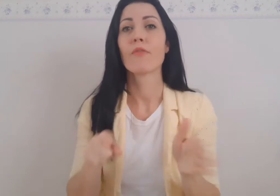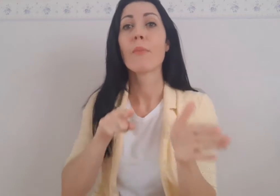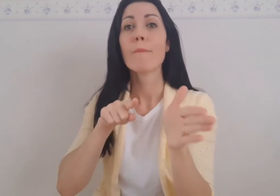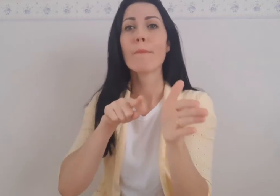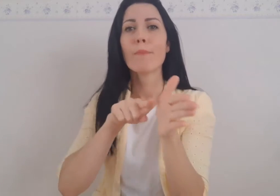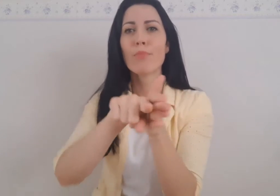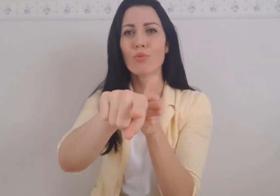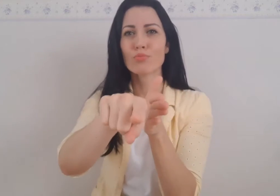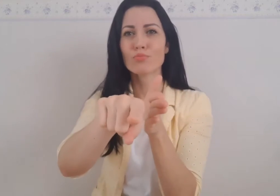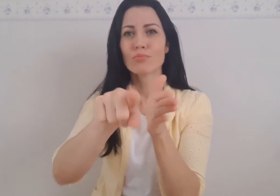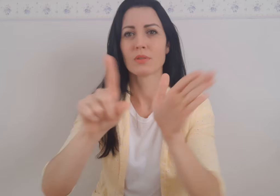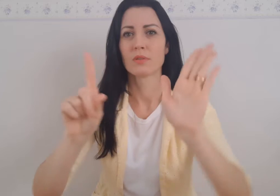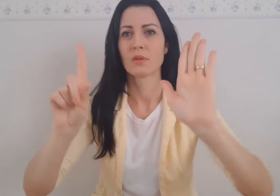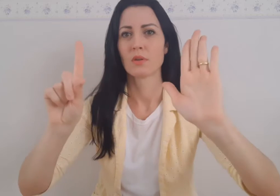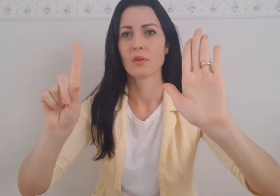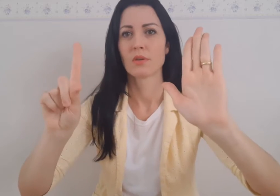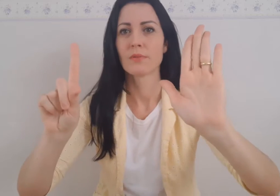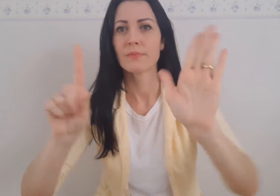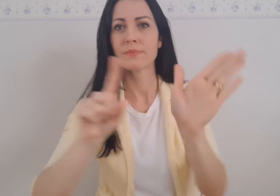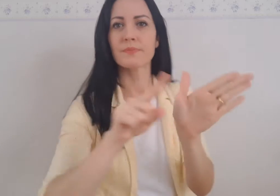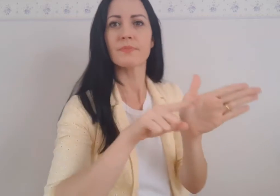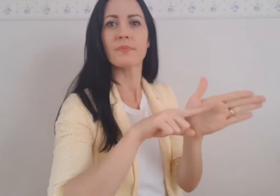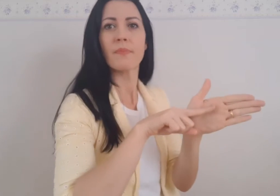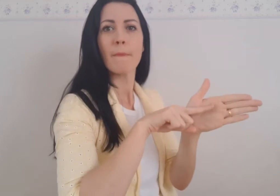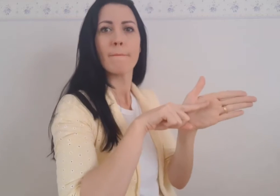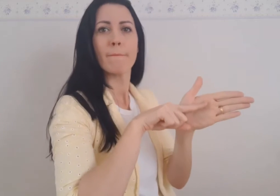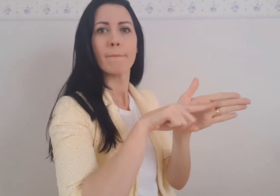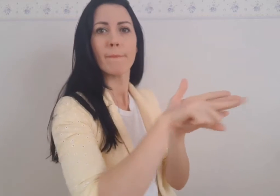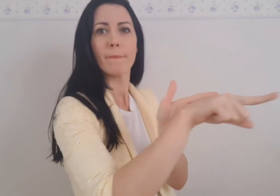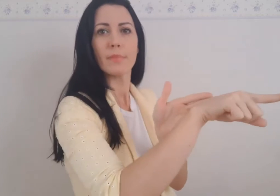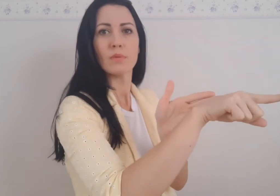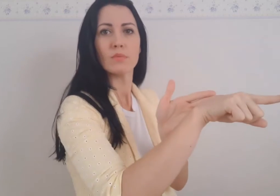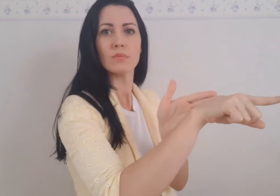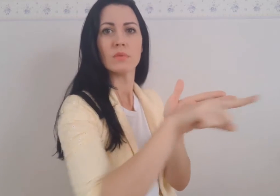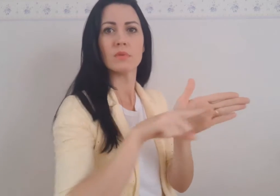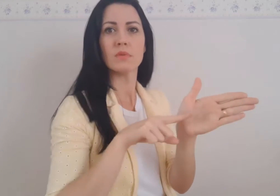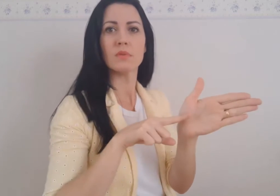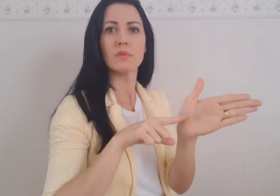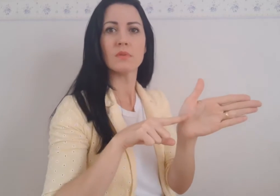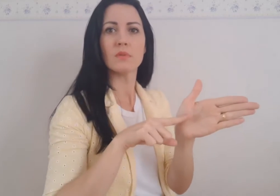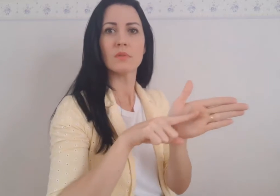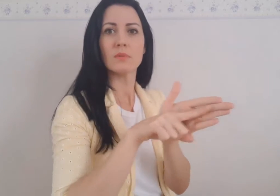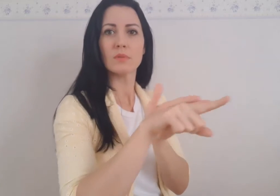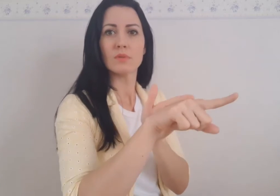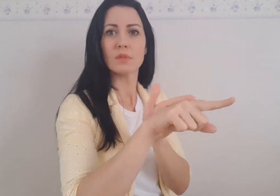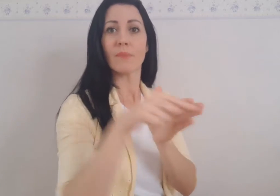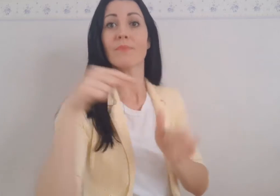O verbo perguntar. Esse é o verbo perguntar.